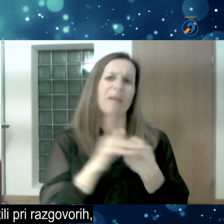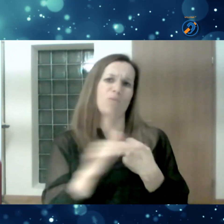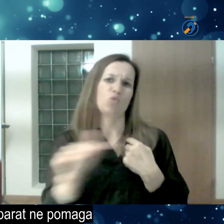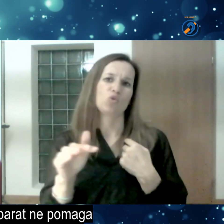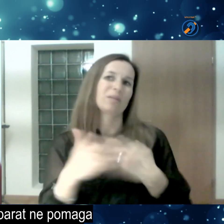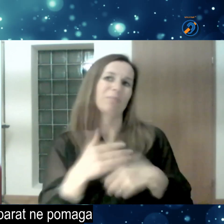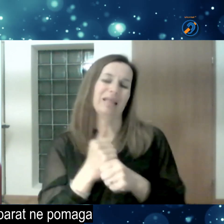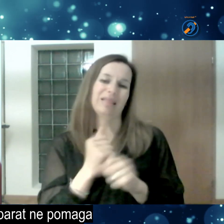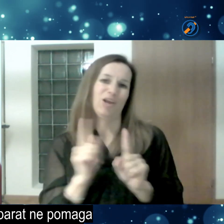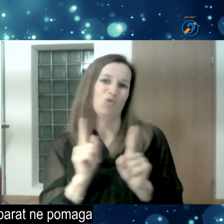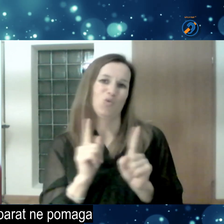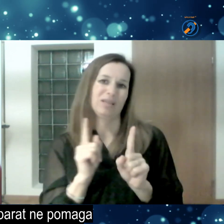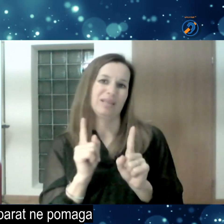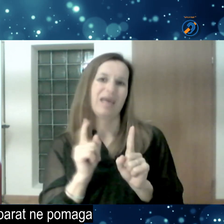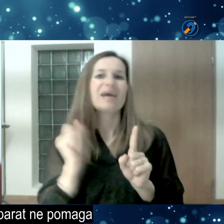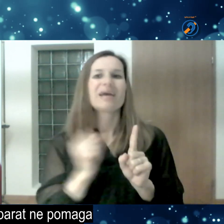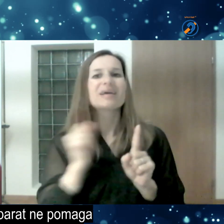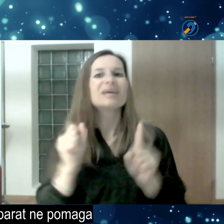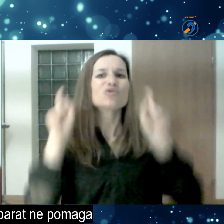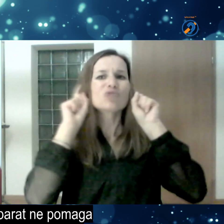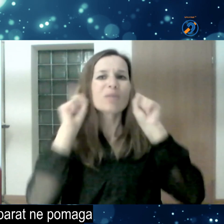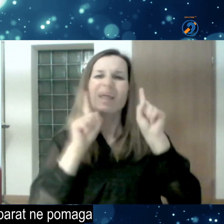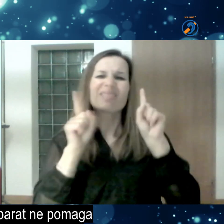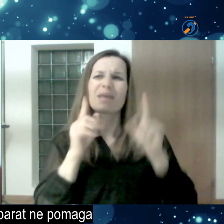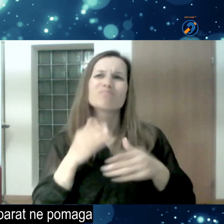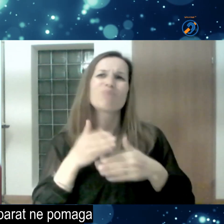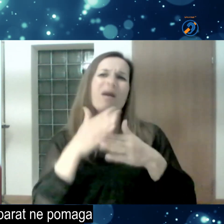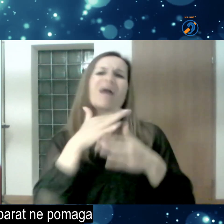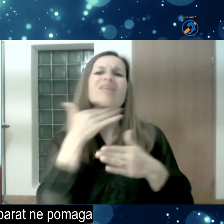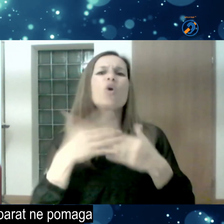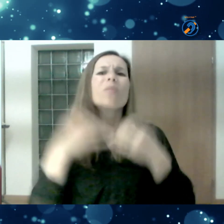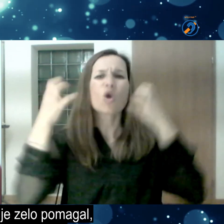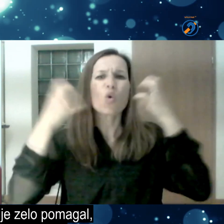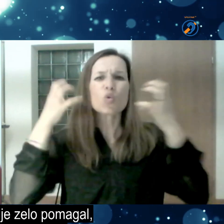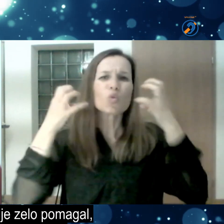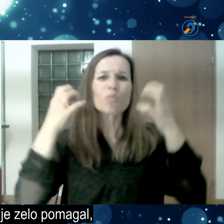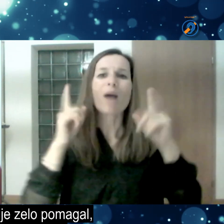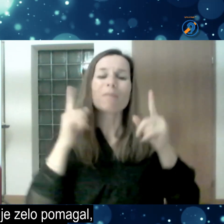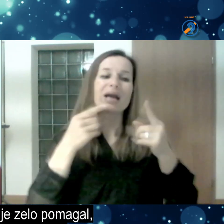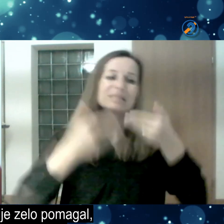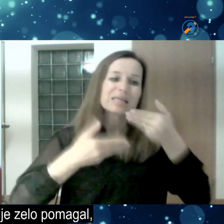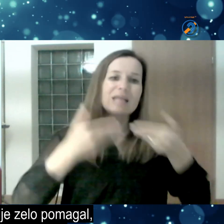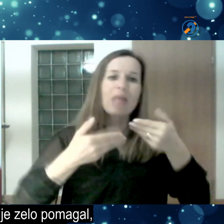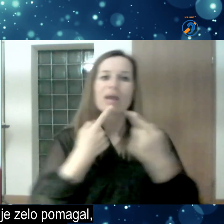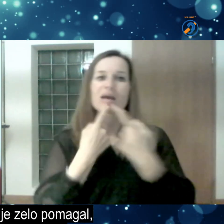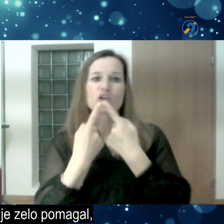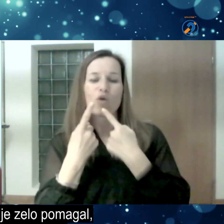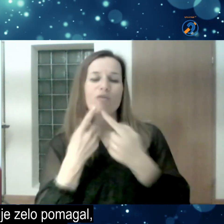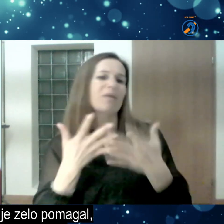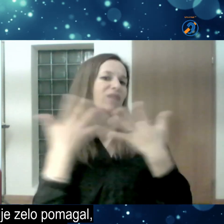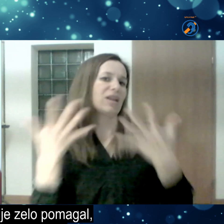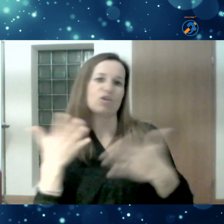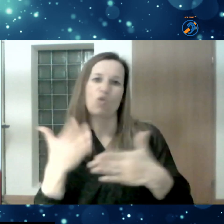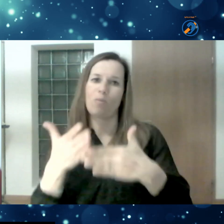delu ne, ker v hrupu slušni aparat ne pomaga kaj dosti, ampak na sestankih, na razgovorih mi je pa zelo pomagal, da sem se